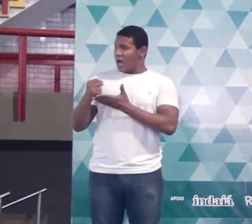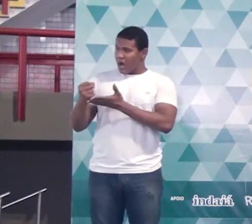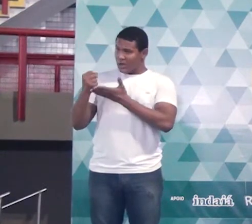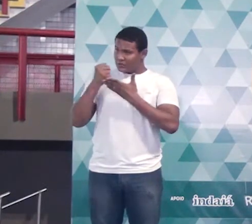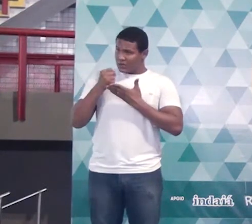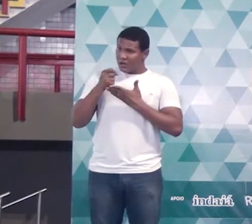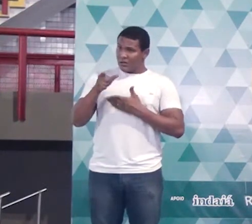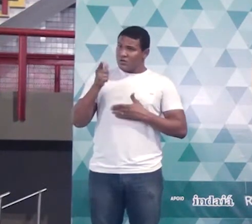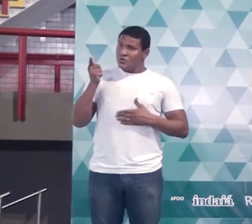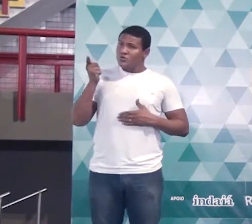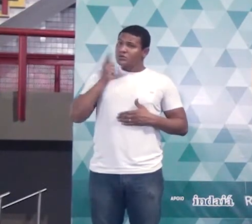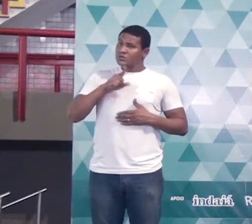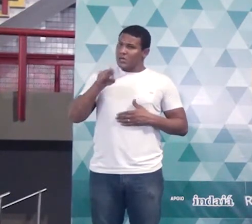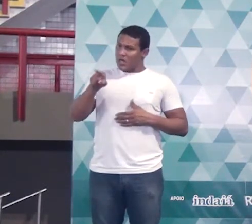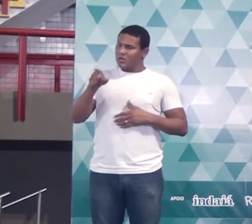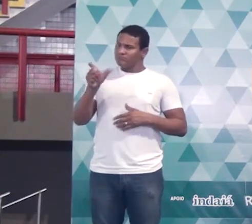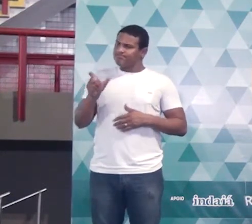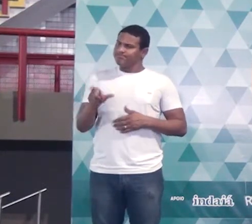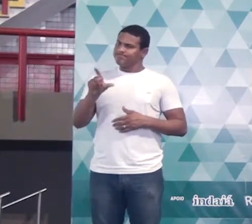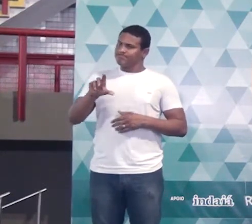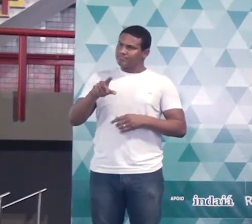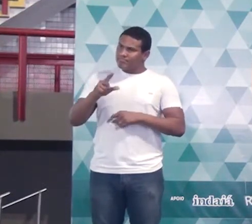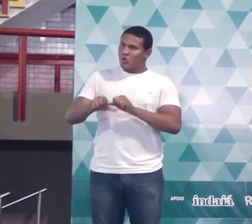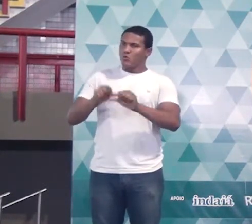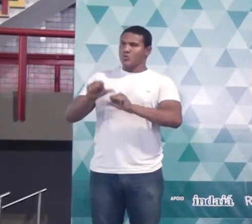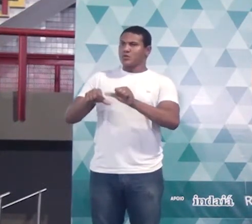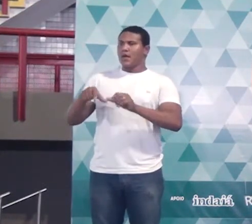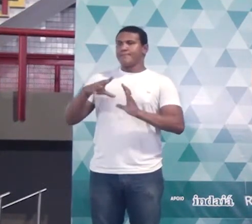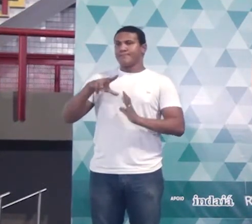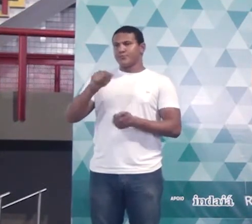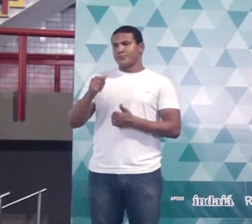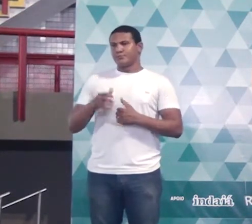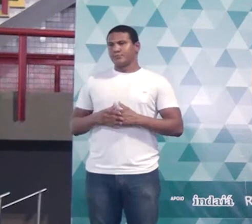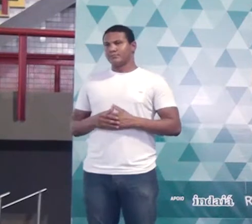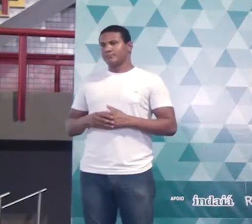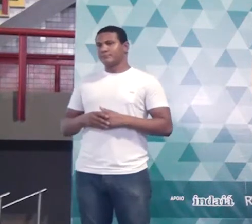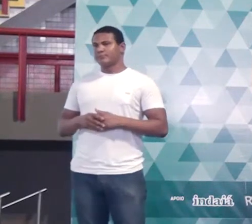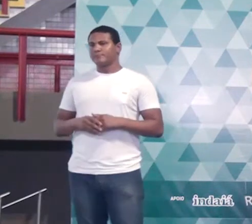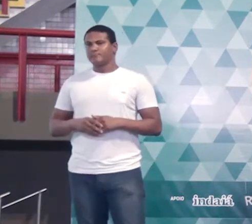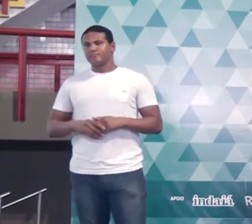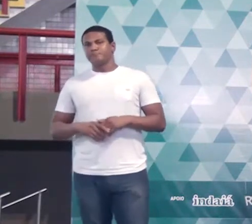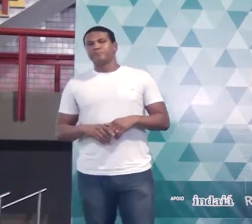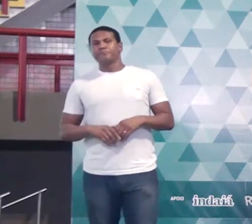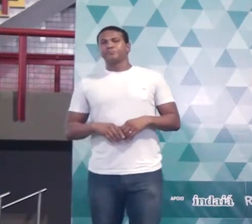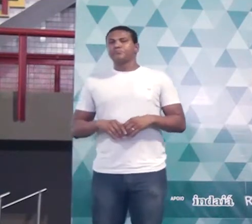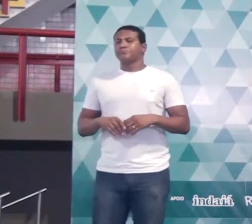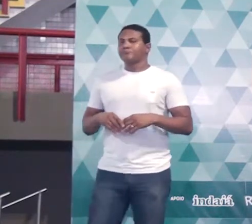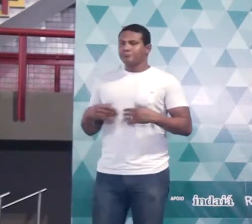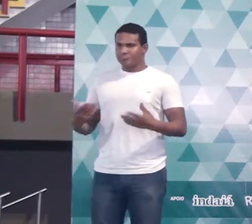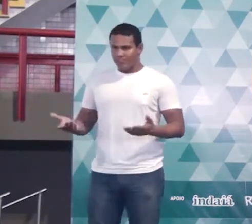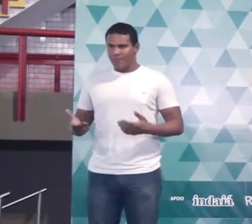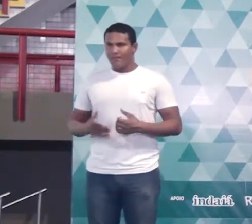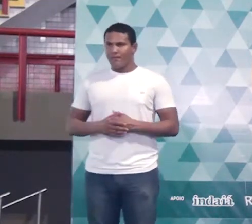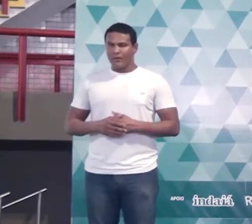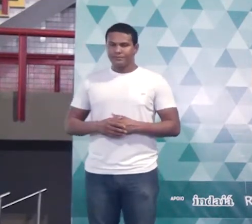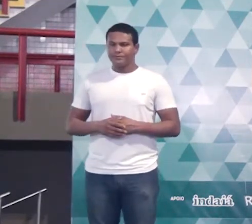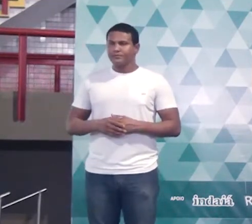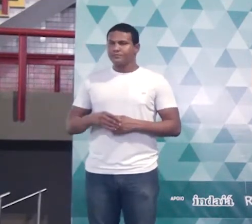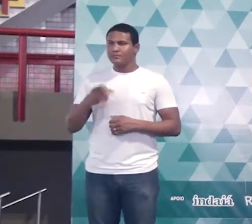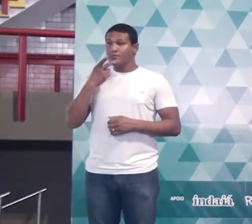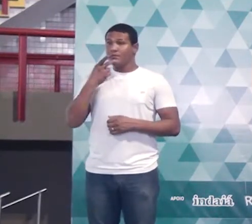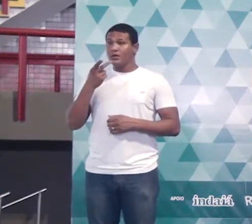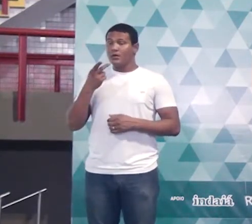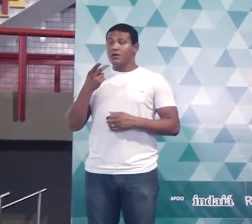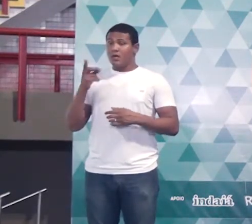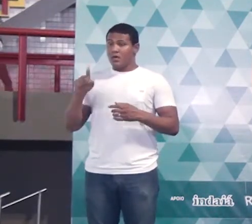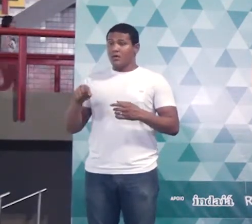que você quer para este mundo, né? Bom, vamos começar aqui. A nossa parte está logo no comecinho do seu material, então